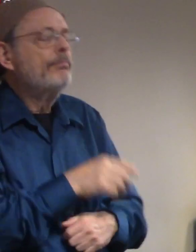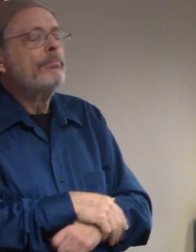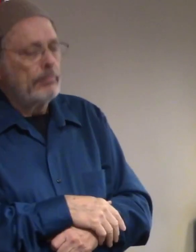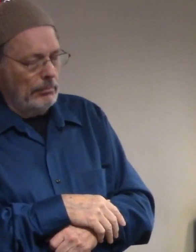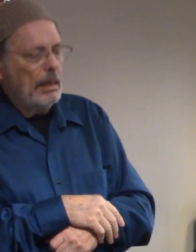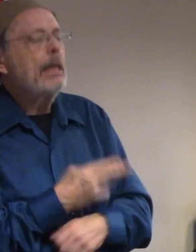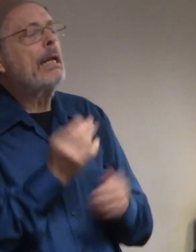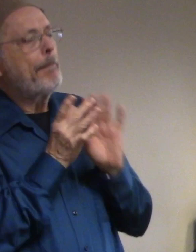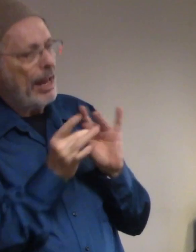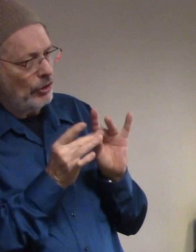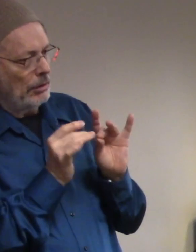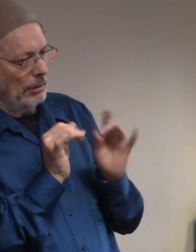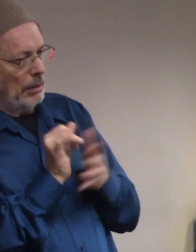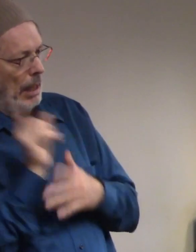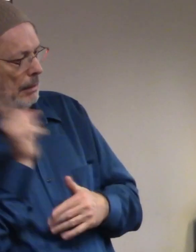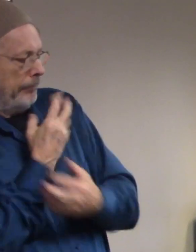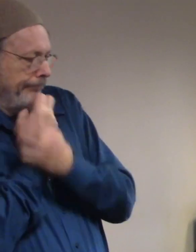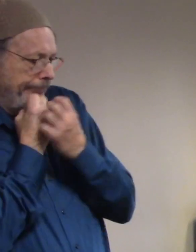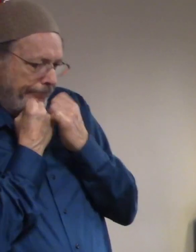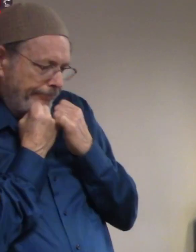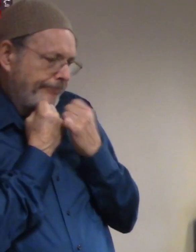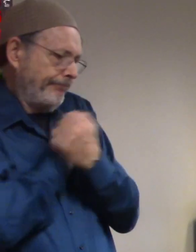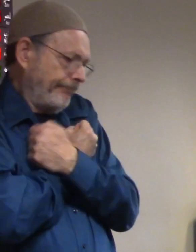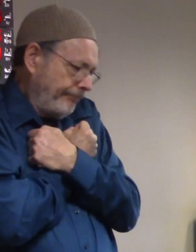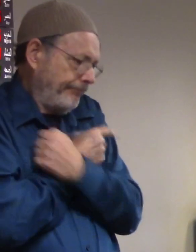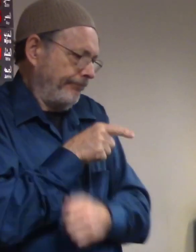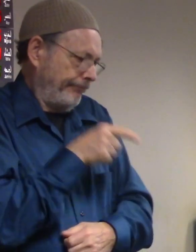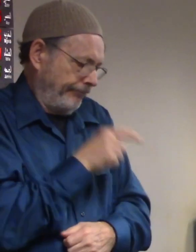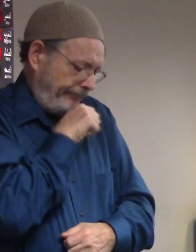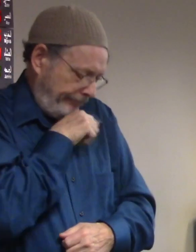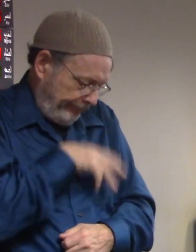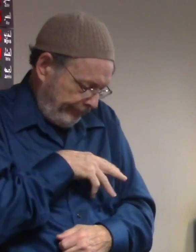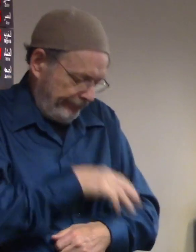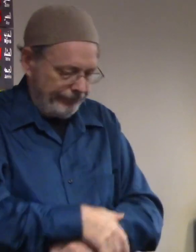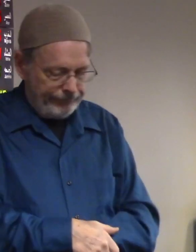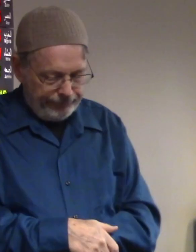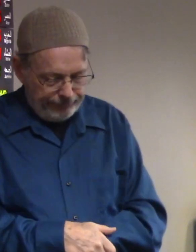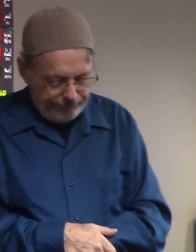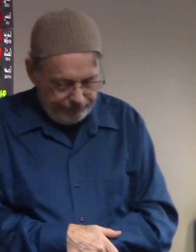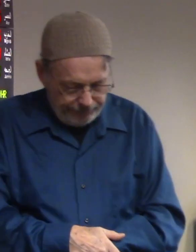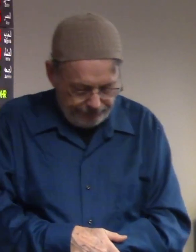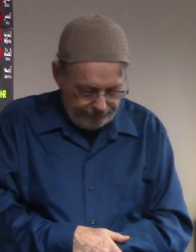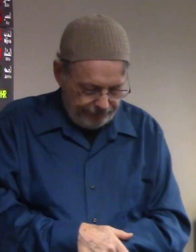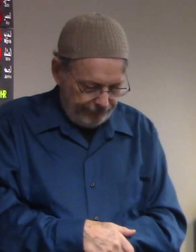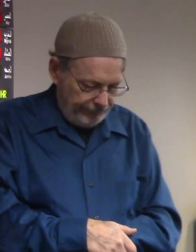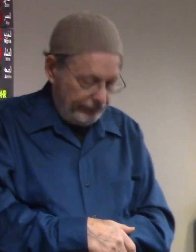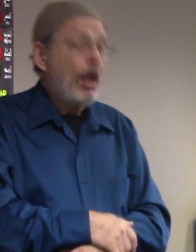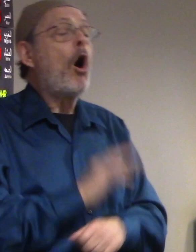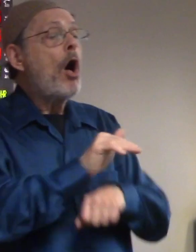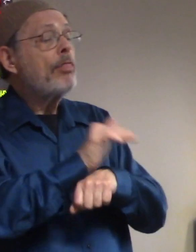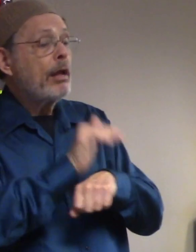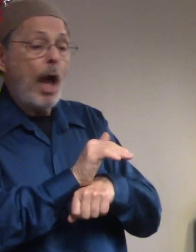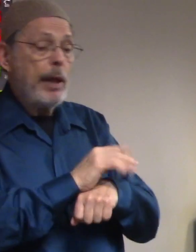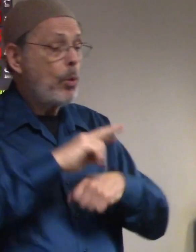Habib ﷺ. And there's a conversation when they come to the Sidratul Muntaha on the night of Isra and Miraj, when the Prophet ﷺ,